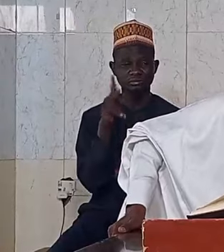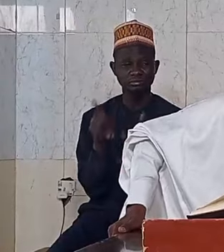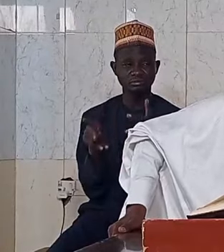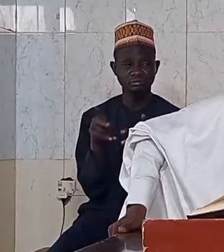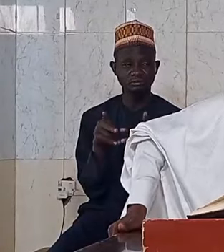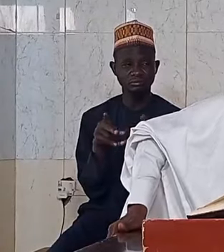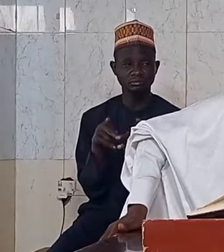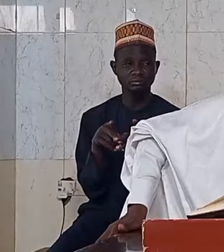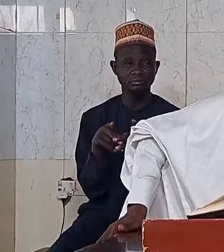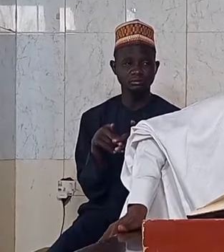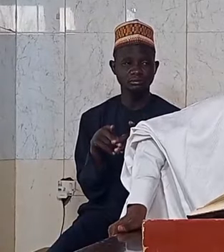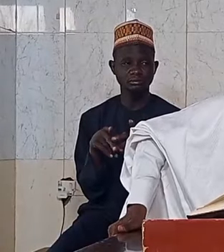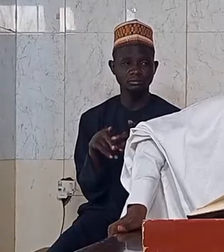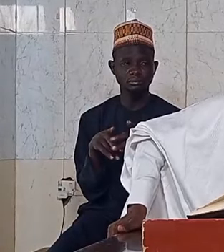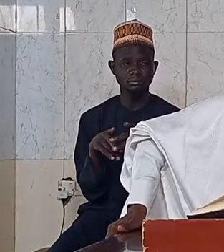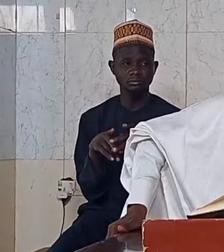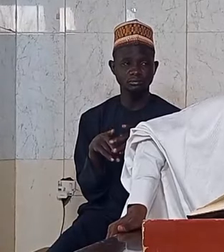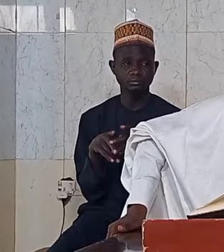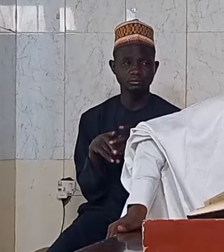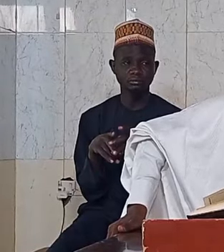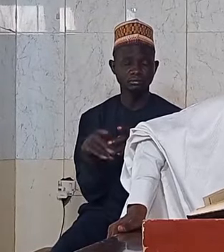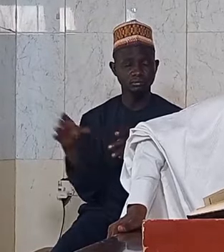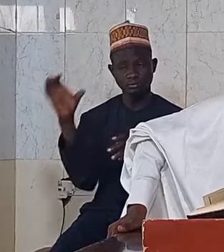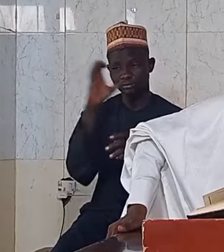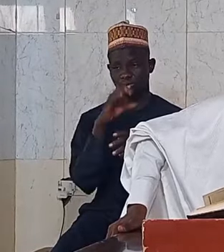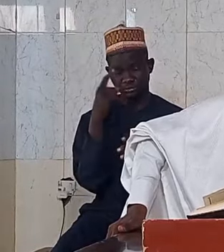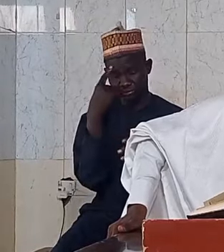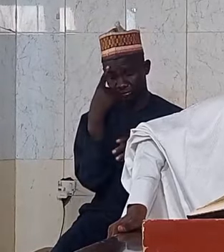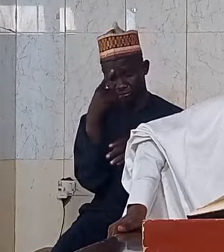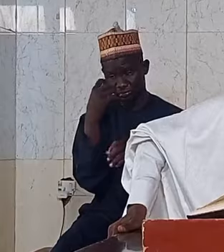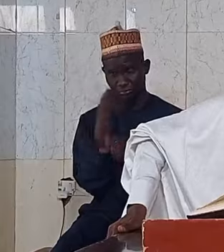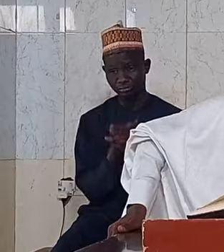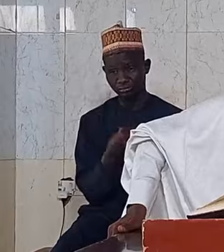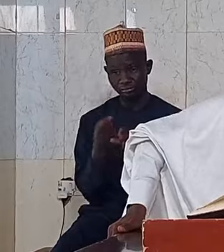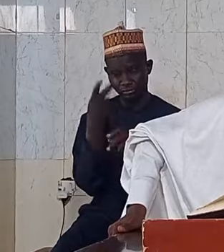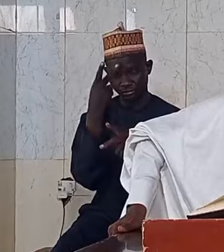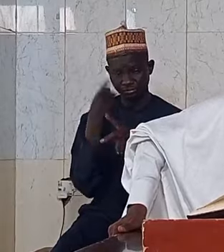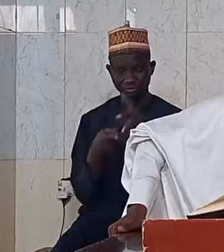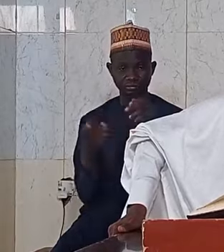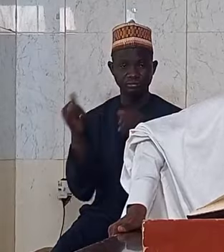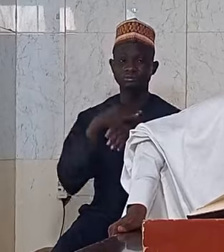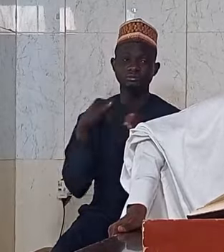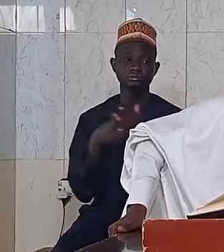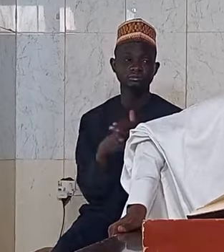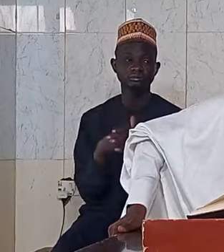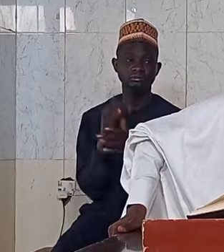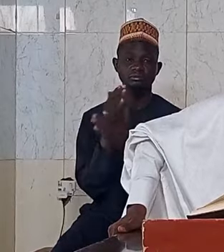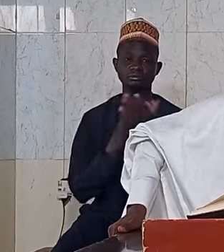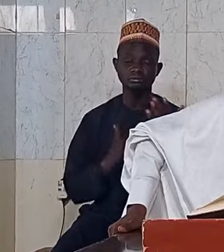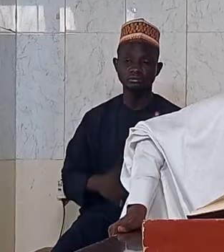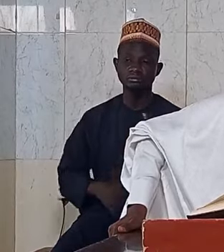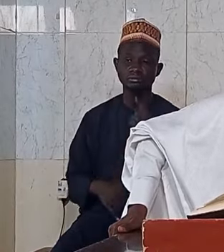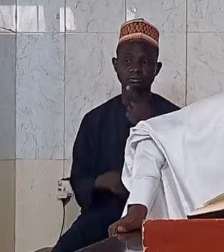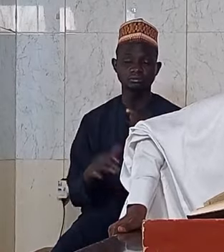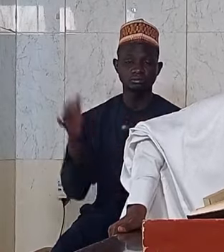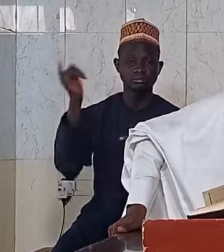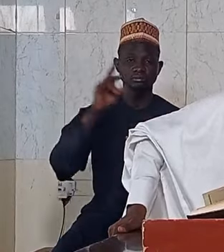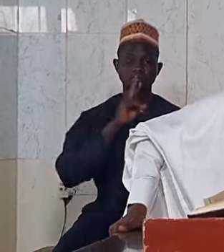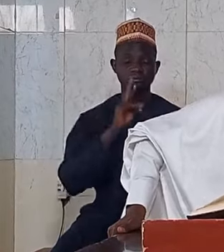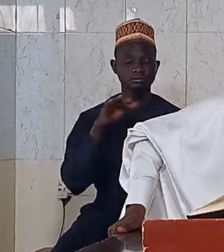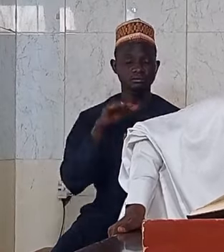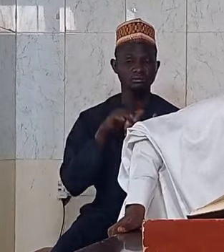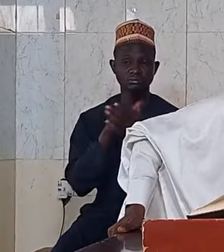masu abin nan neman ceton halitta a yanzu suna yi wai mutum ya ce wai ai su